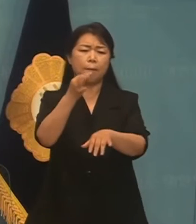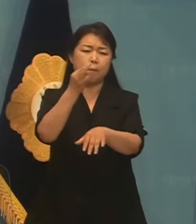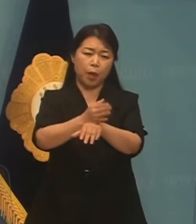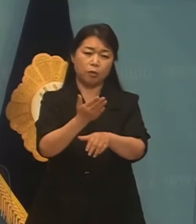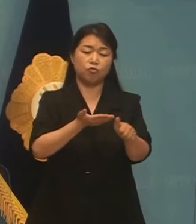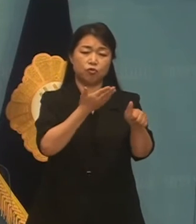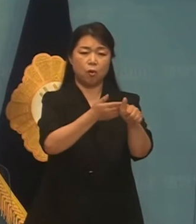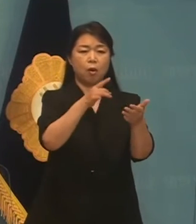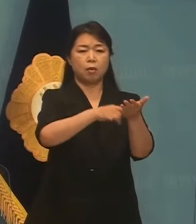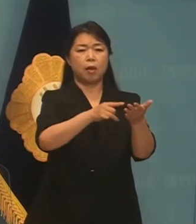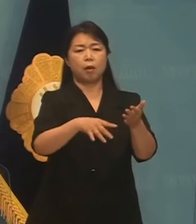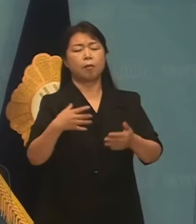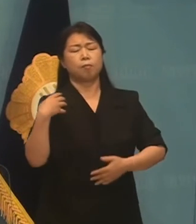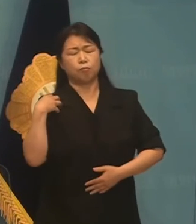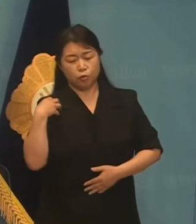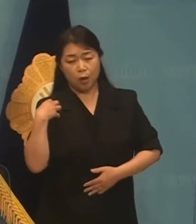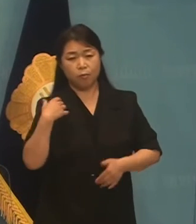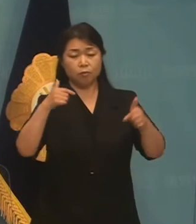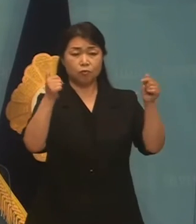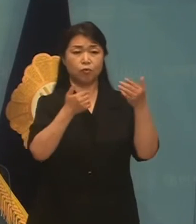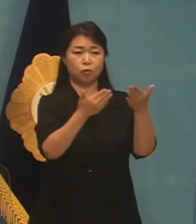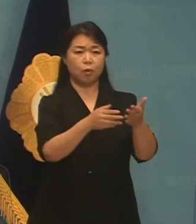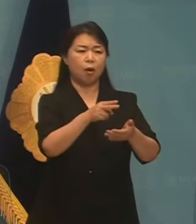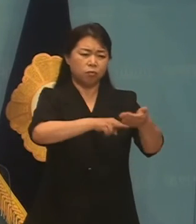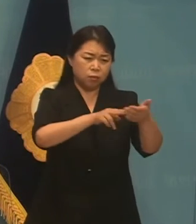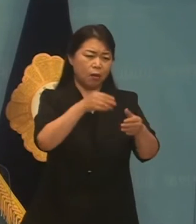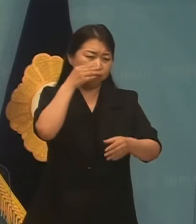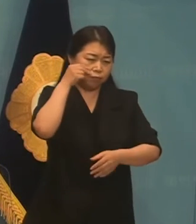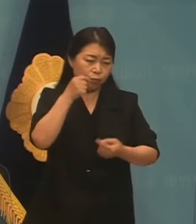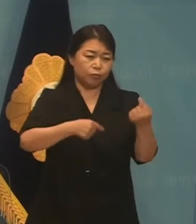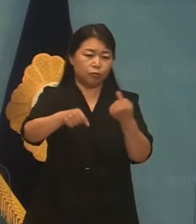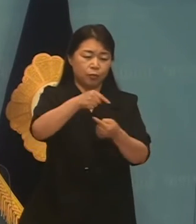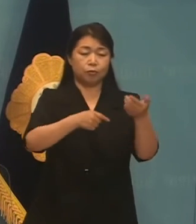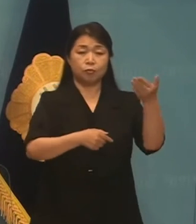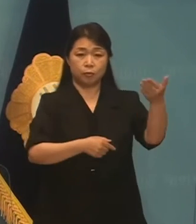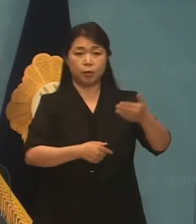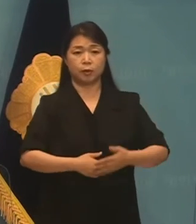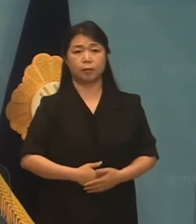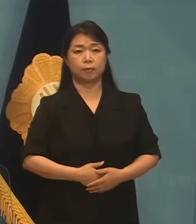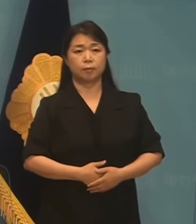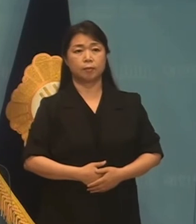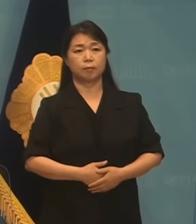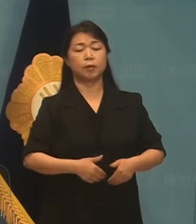세 부담을 낮춰서 거래를 활성화해야 합니다.